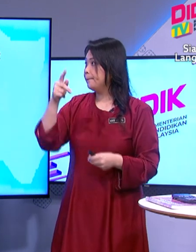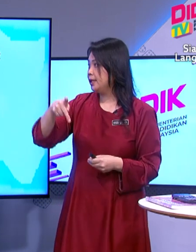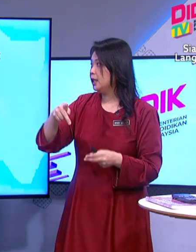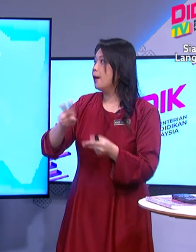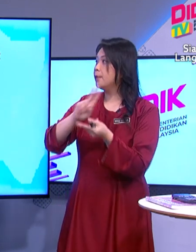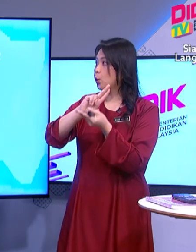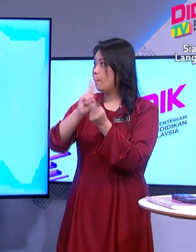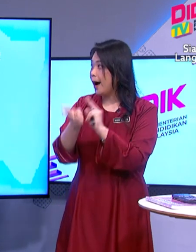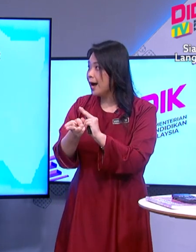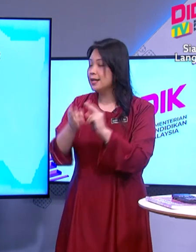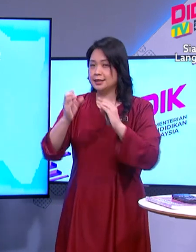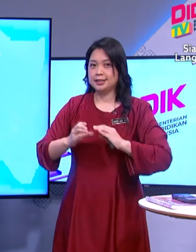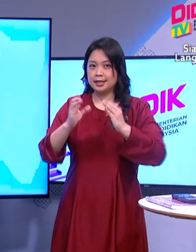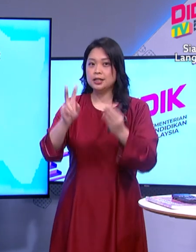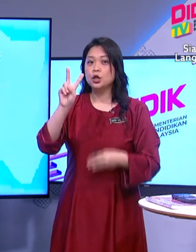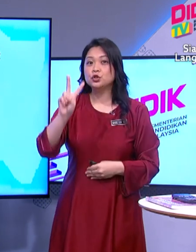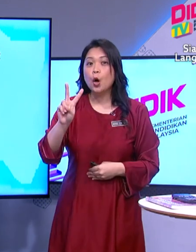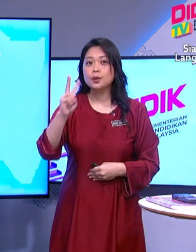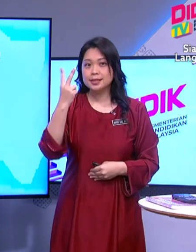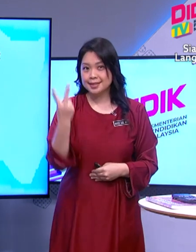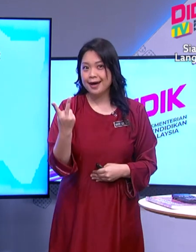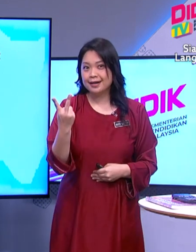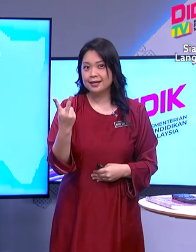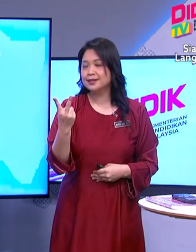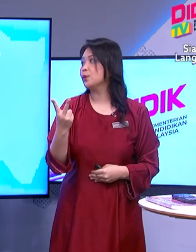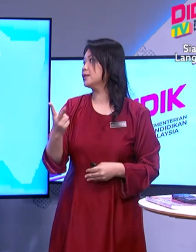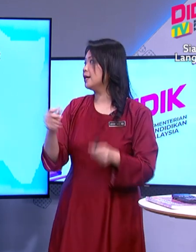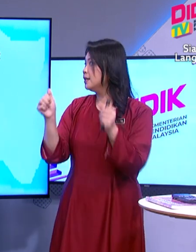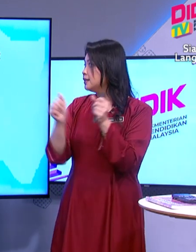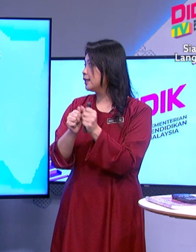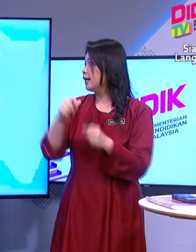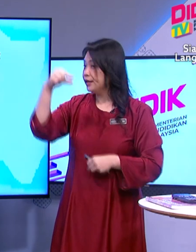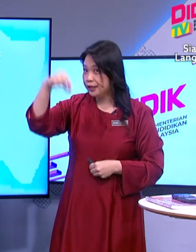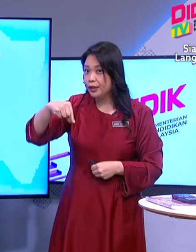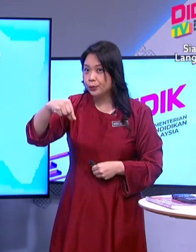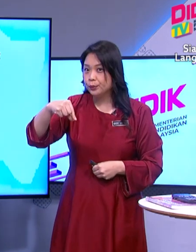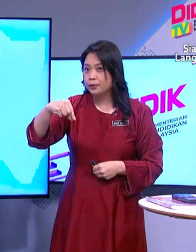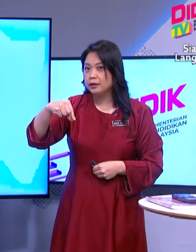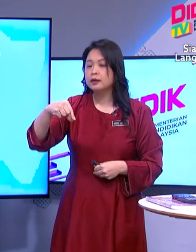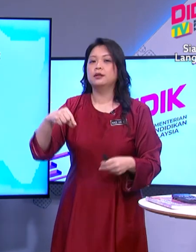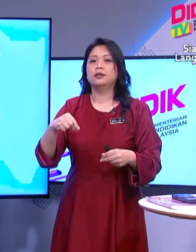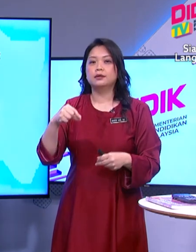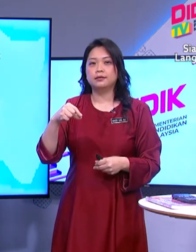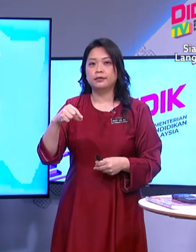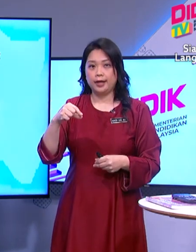Pi berubah secara song song song song dengan Hai